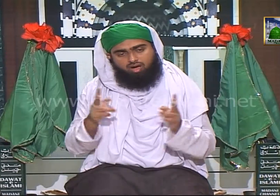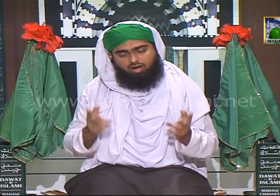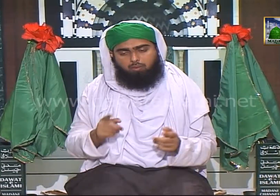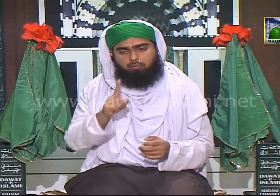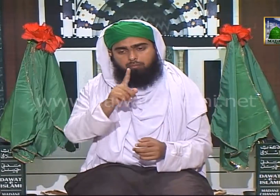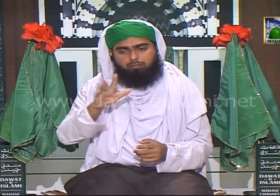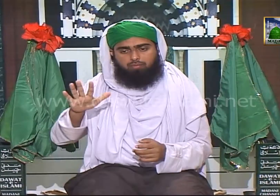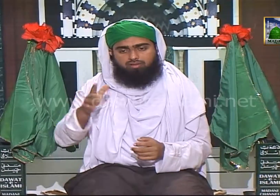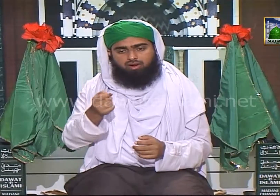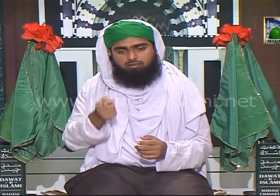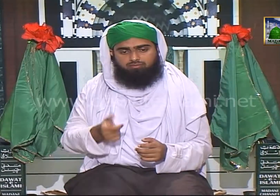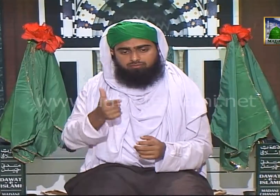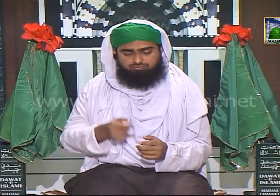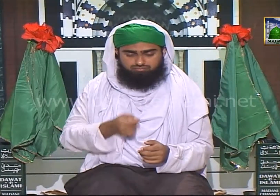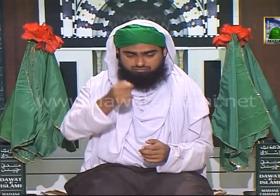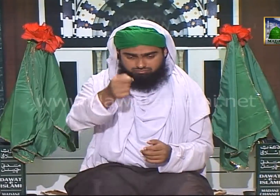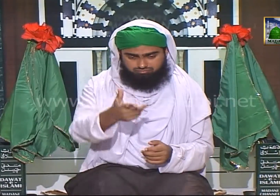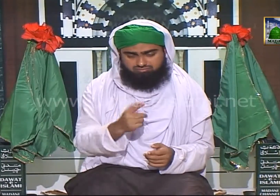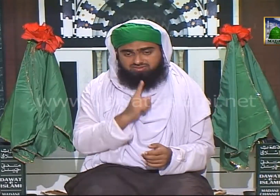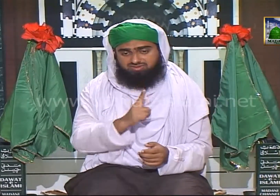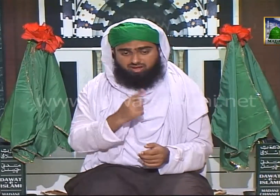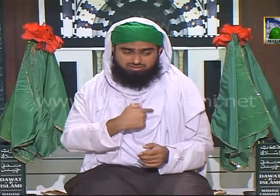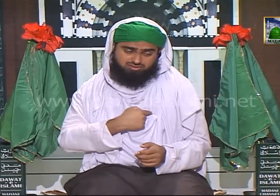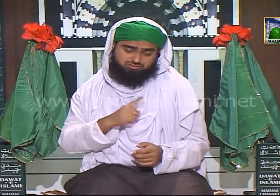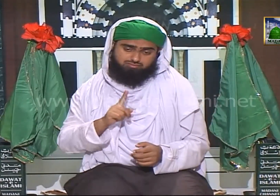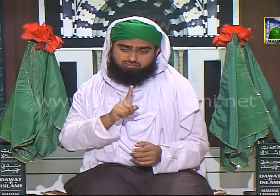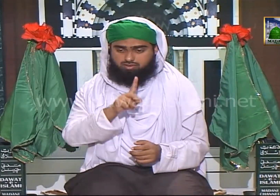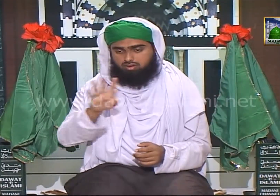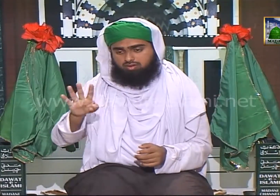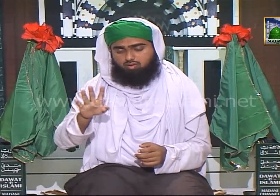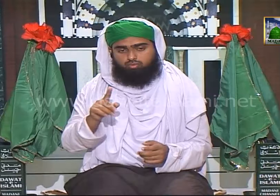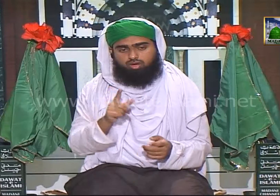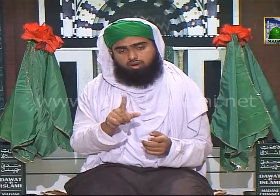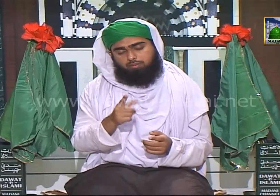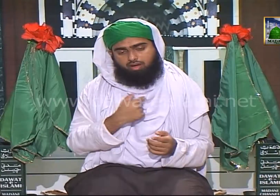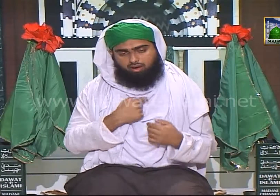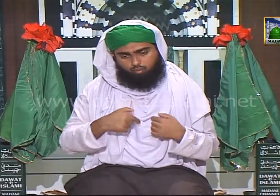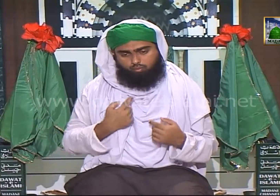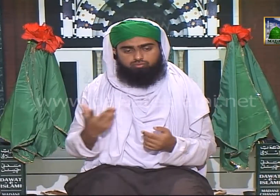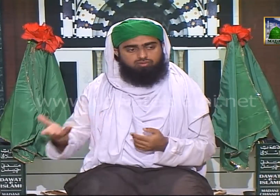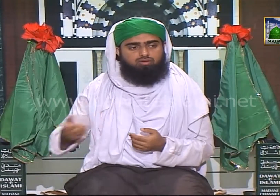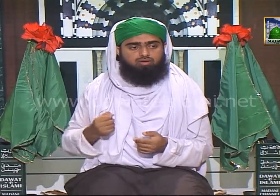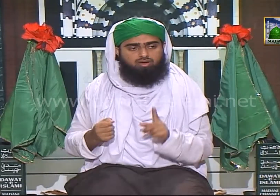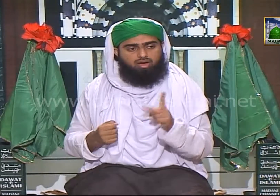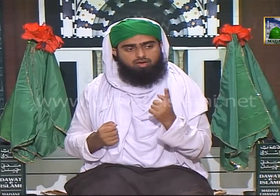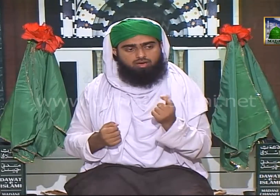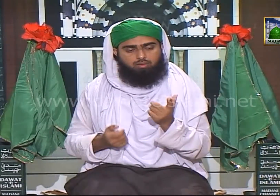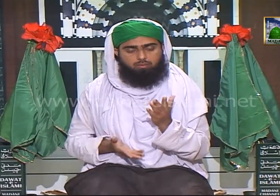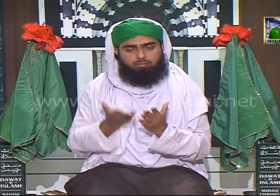اور بس ایمانداری کی بات ہے 14.25 روپے کا گھر میں آیا 1.25 روپیہ کما رہا, ٹھیک ہے چلیے 8 آنے اور کم کر دیتا ہوں 14.5 روپے. اچھا 14 ہی دو